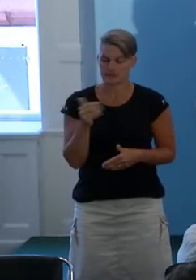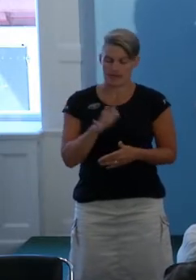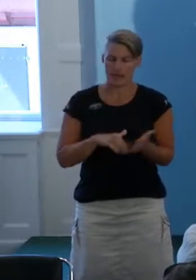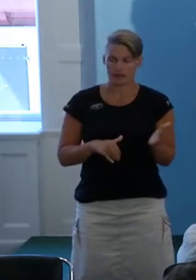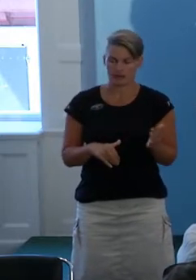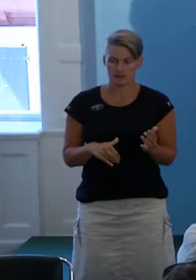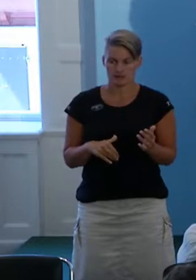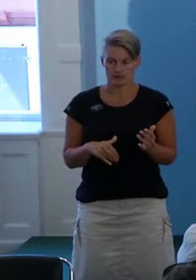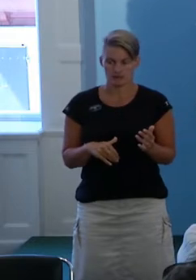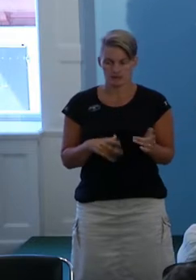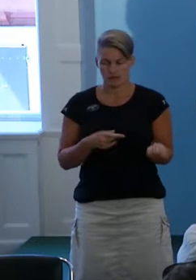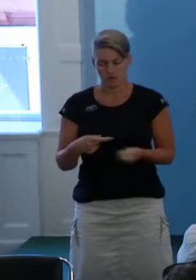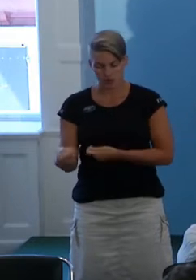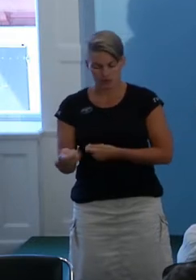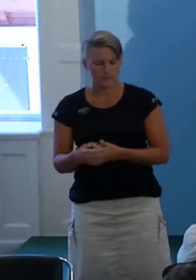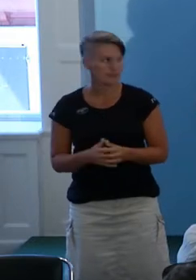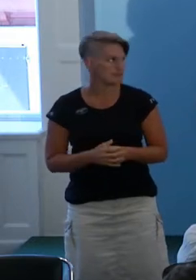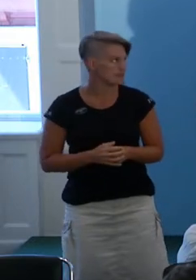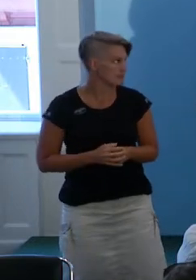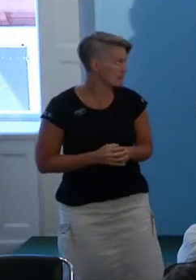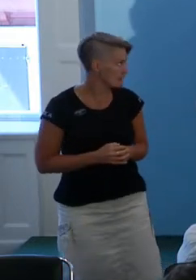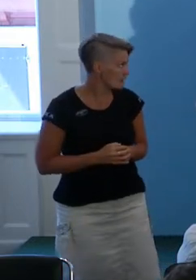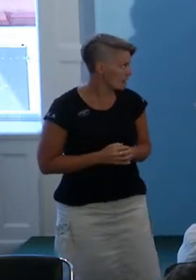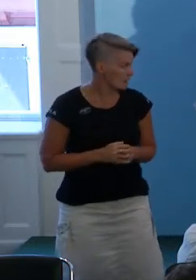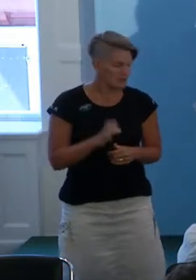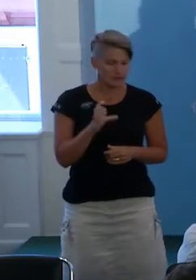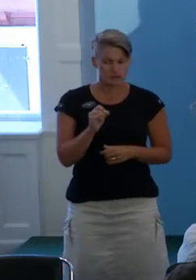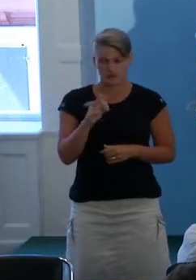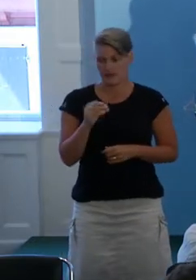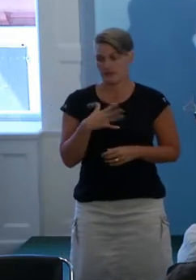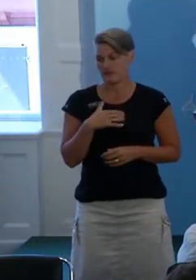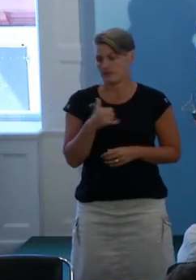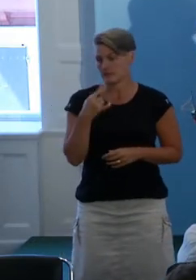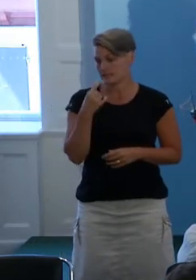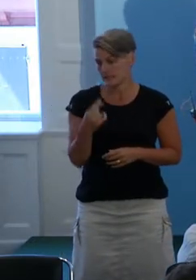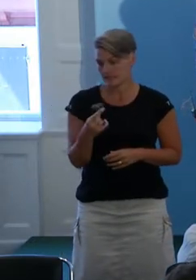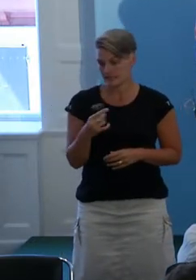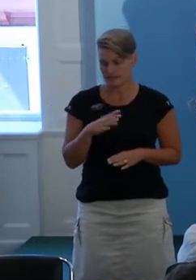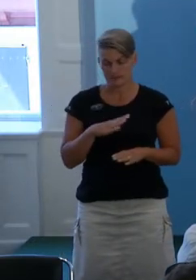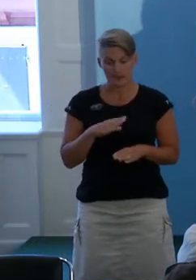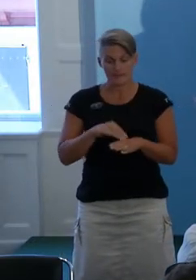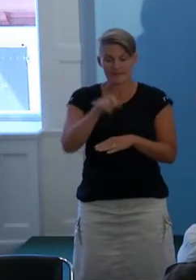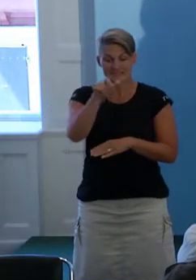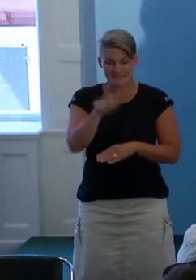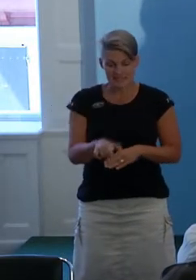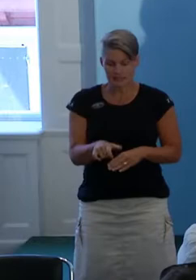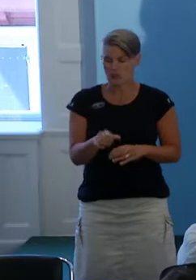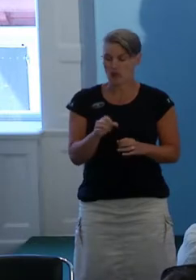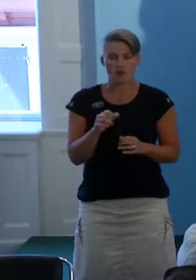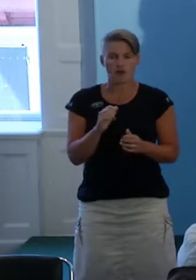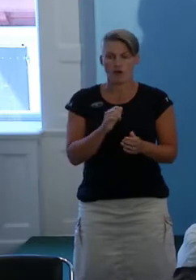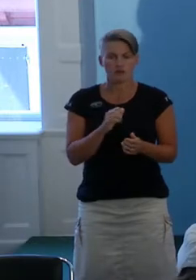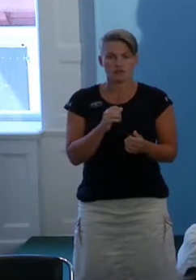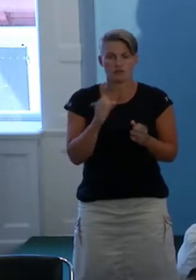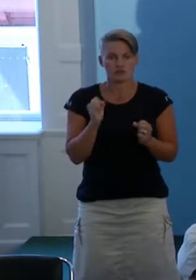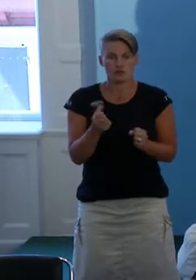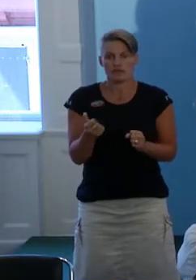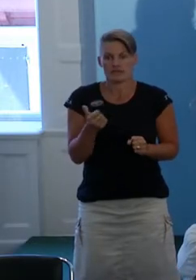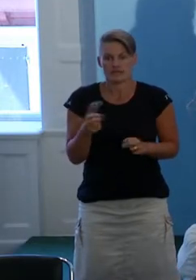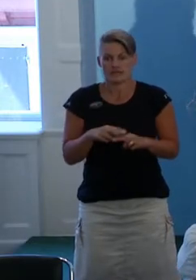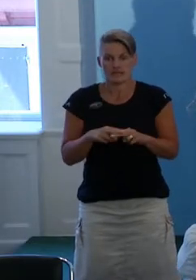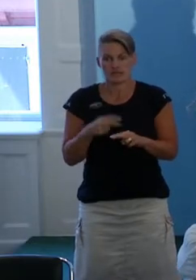något efter. Jag tror alla är helt överens med det. Ja. Tillvi, Sofia. Jag vill bara säga att ingen patient ska behöva känna att man måste tillhöra